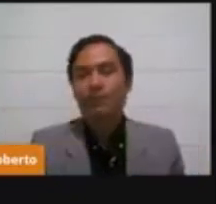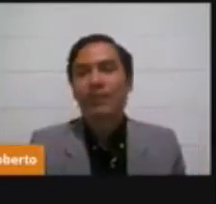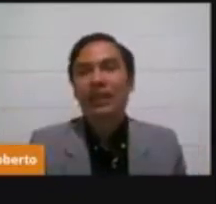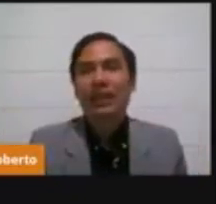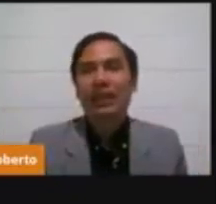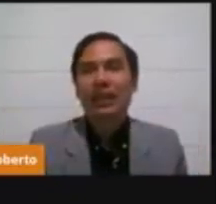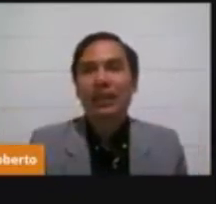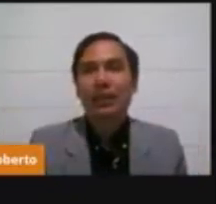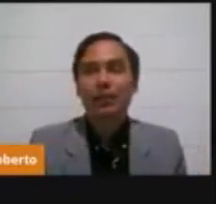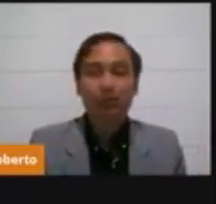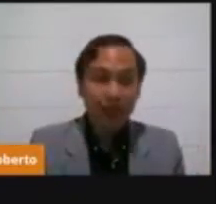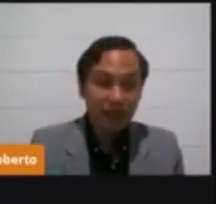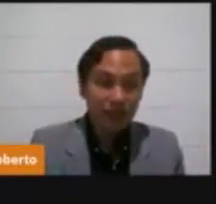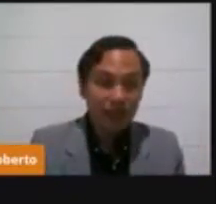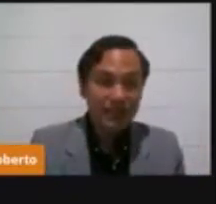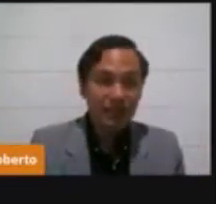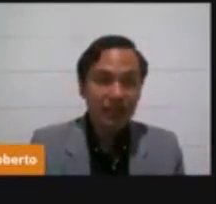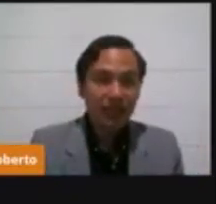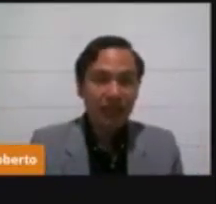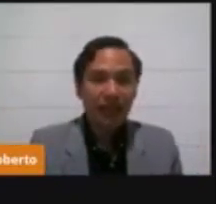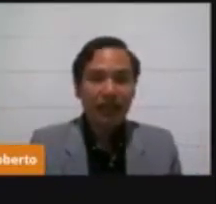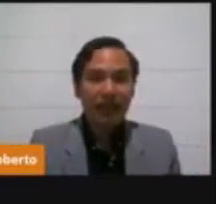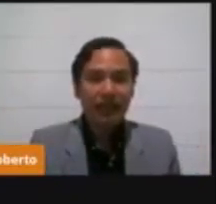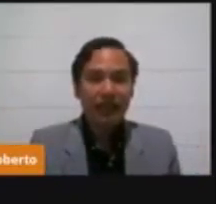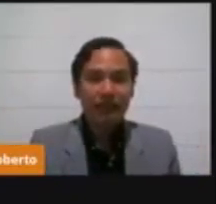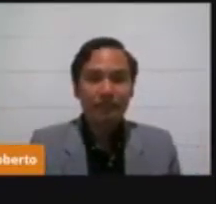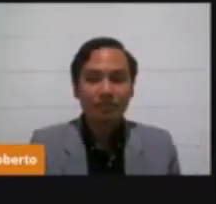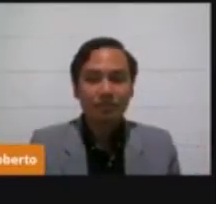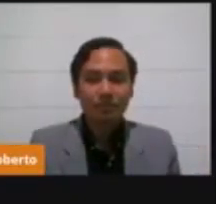oralmente. Otras personas también